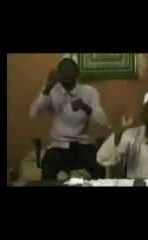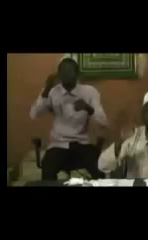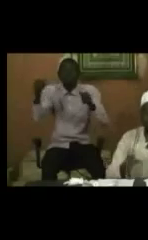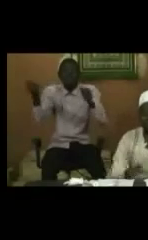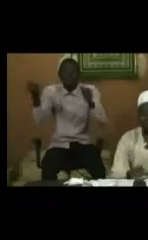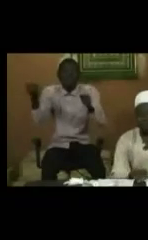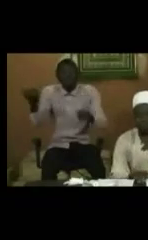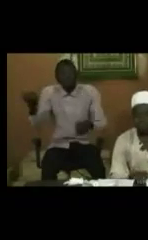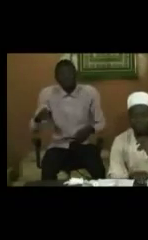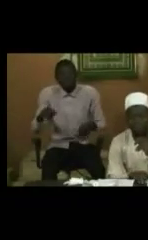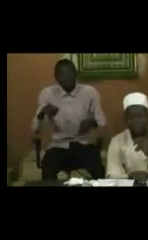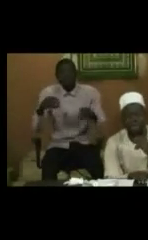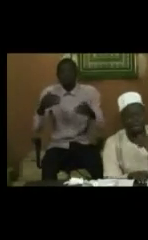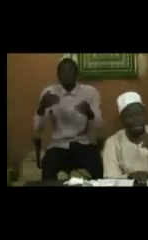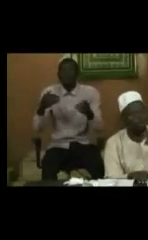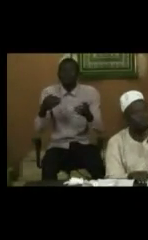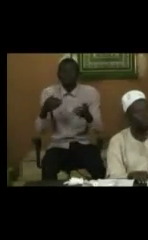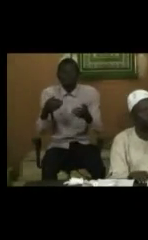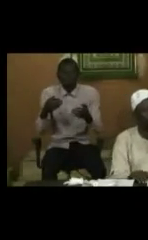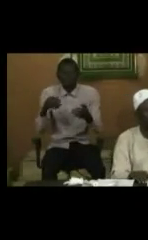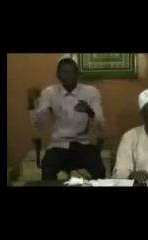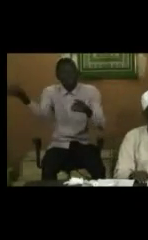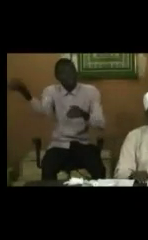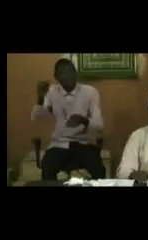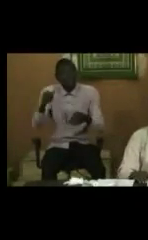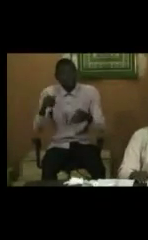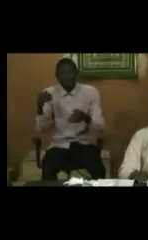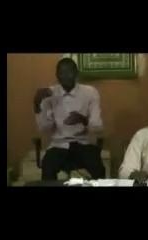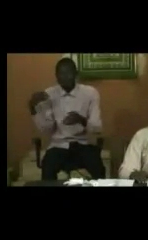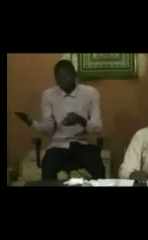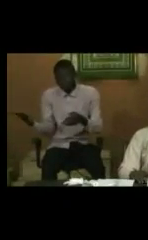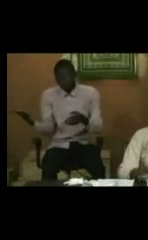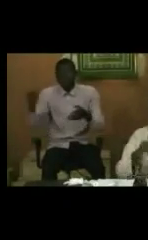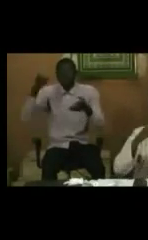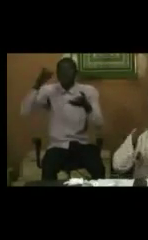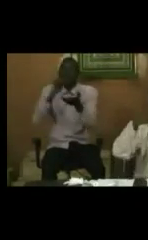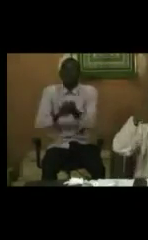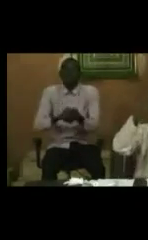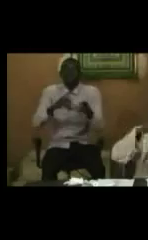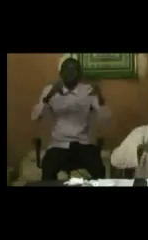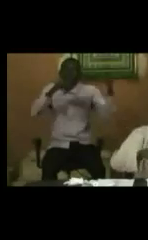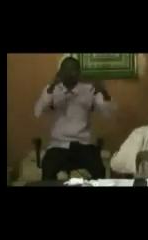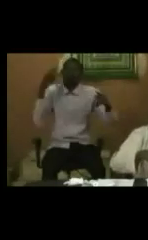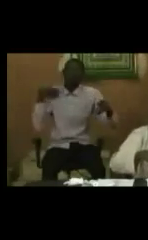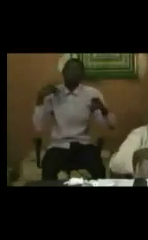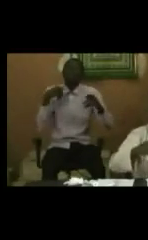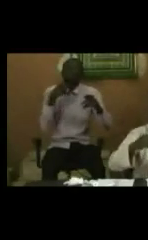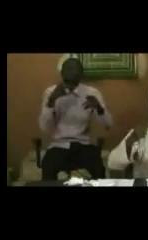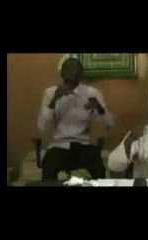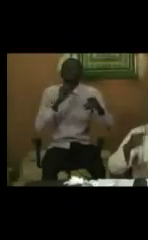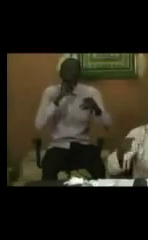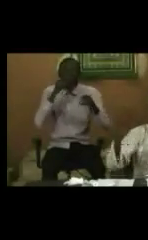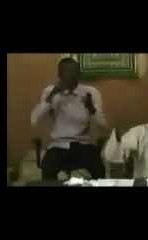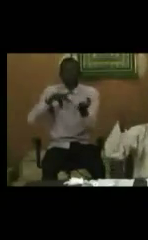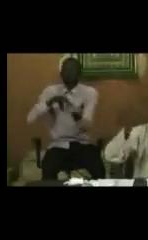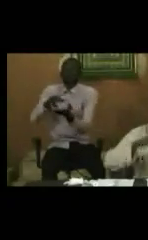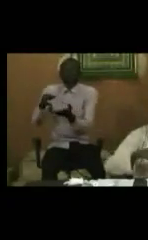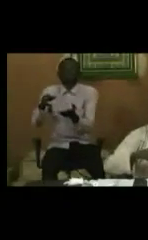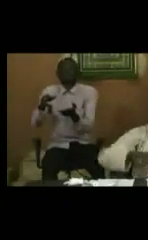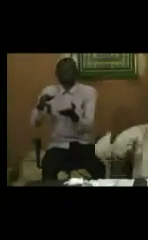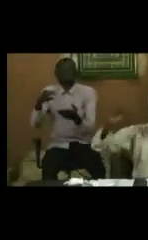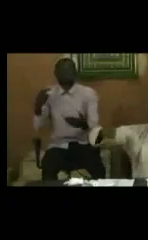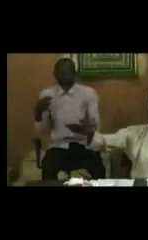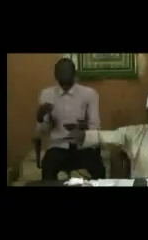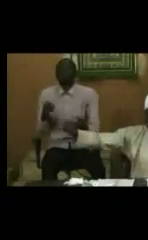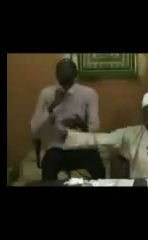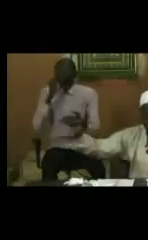kù ó nìkan ló tún ní ọtọrítì láti tún sọ nǹkan kan di èèwọ àbí láti sọ nǹkan kan di ẹtọ